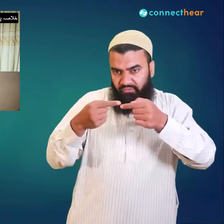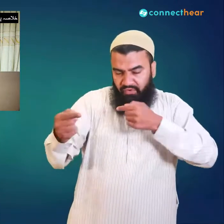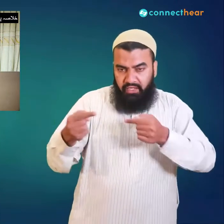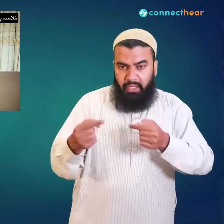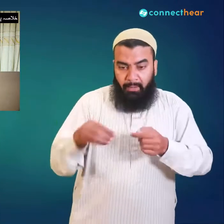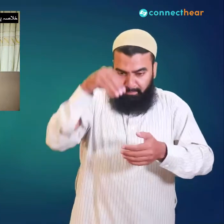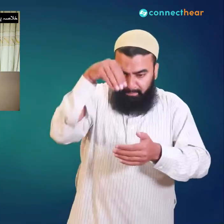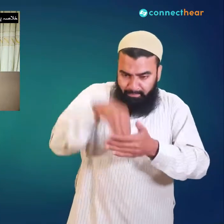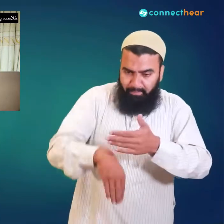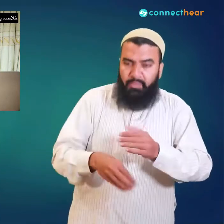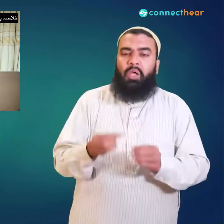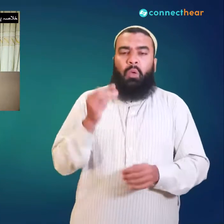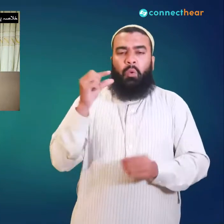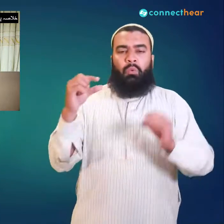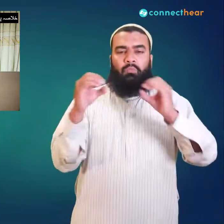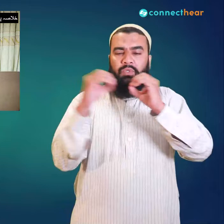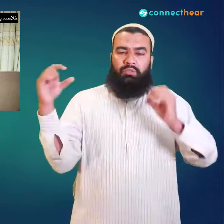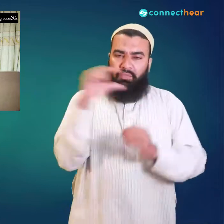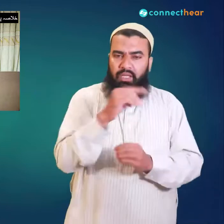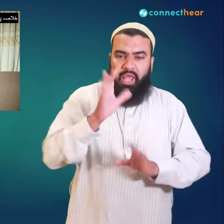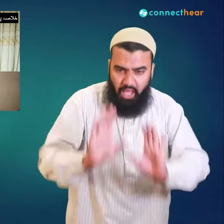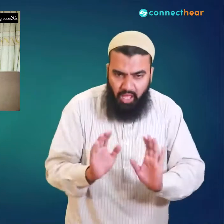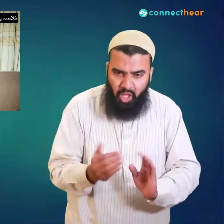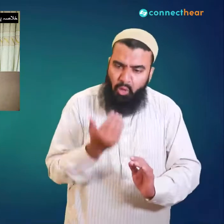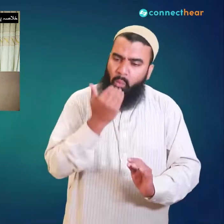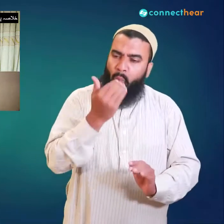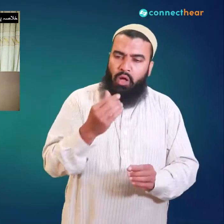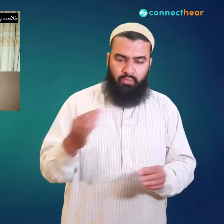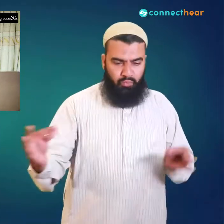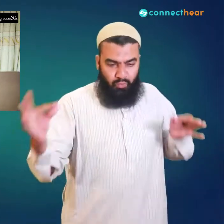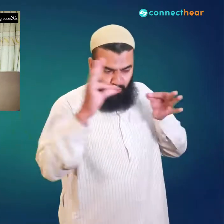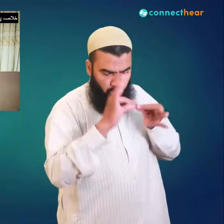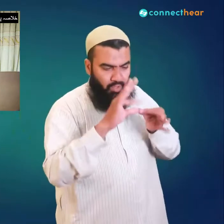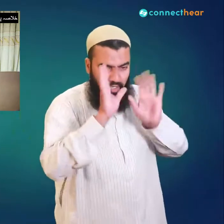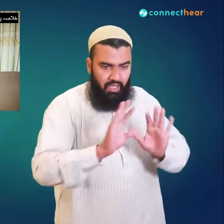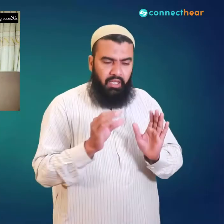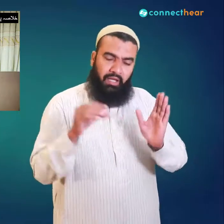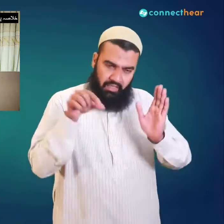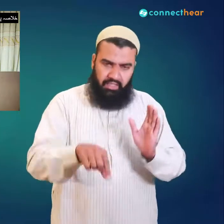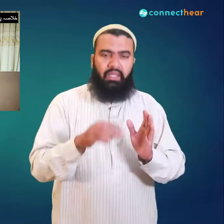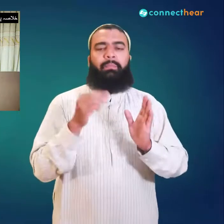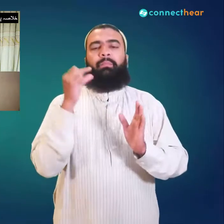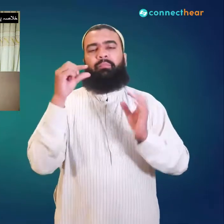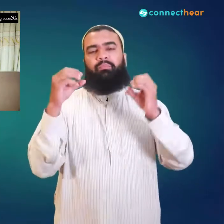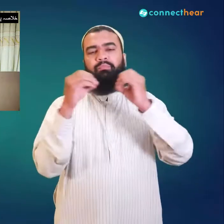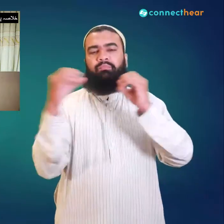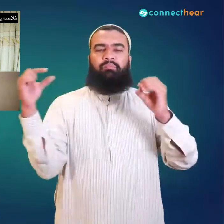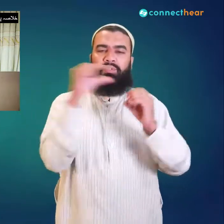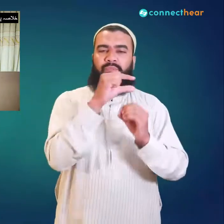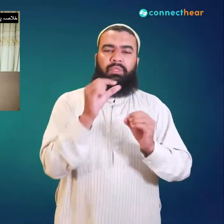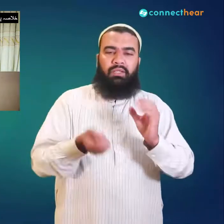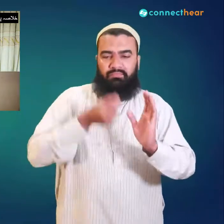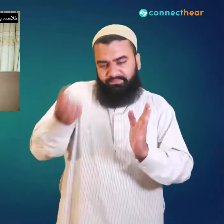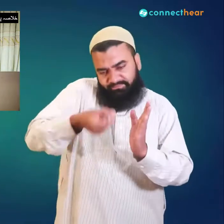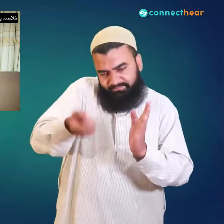جب یہ دو صورتیں الگ الگ نہیں ہیں تو اس لیے ان کے درمیان بسم اللہ بھی نہیں ہے، لیکن